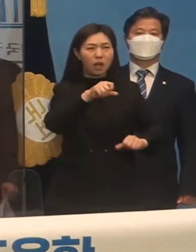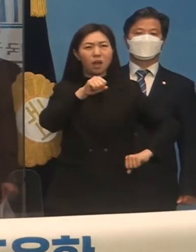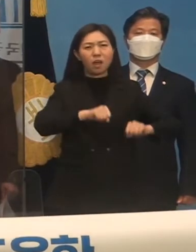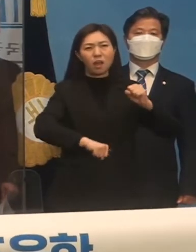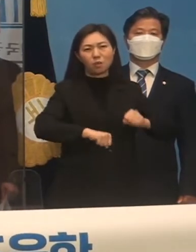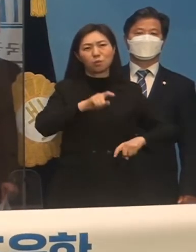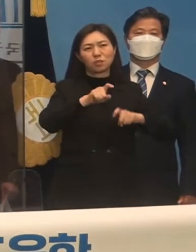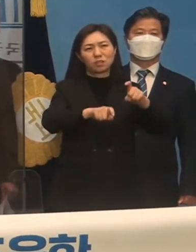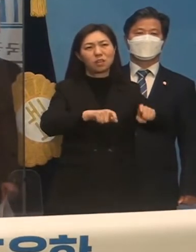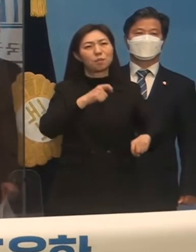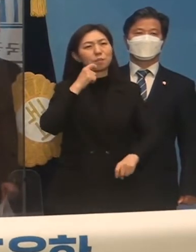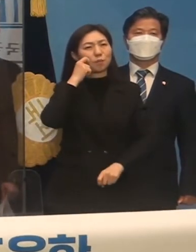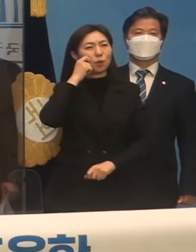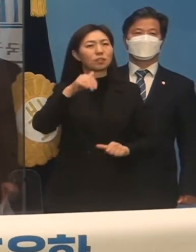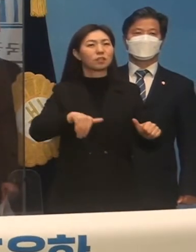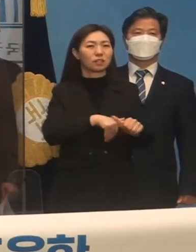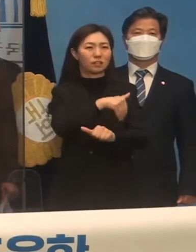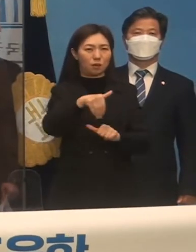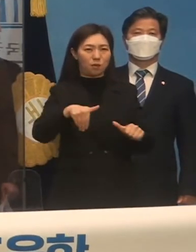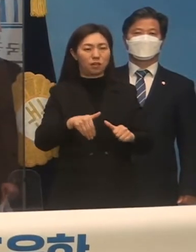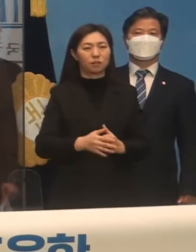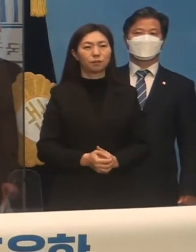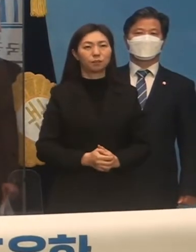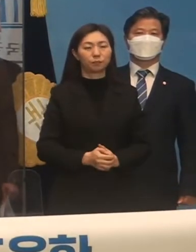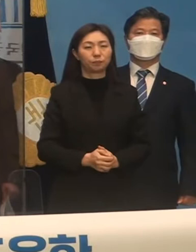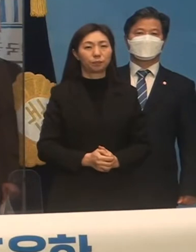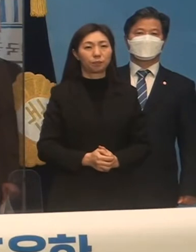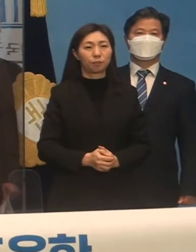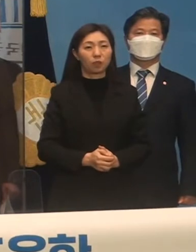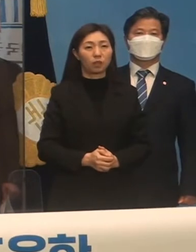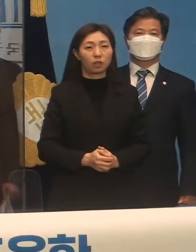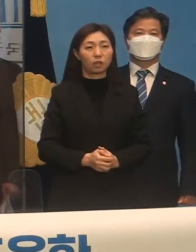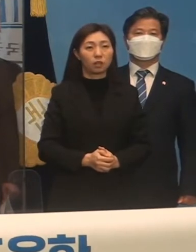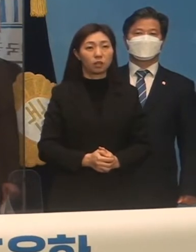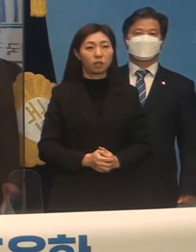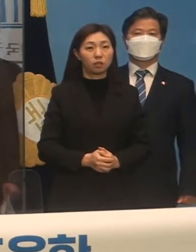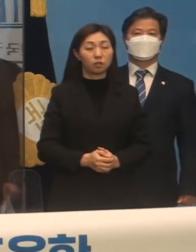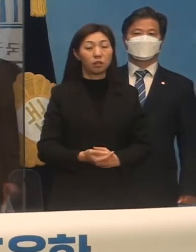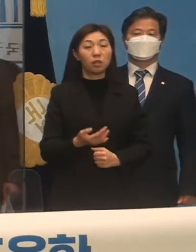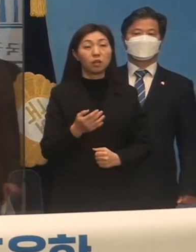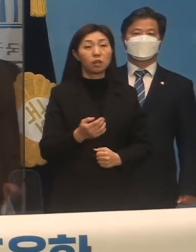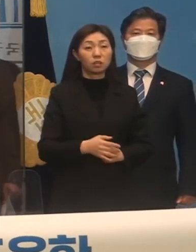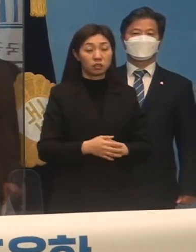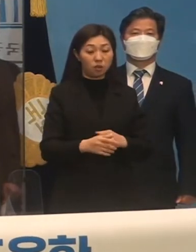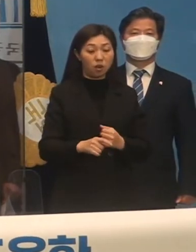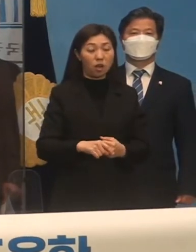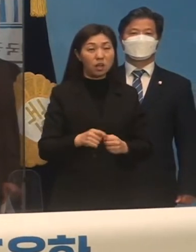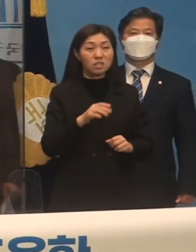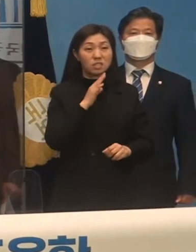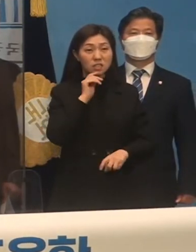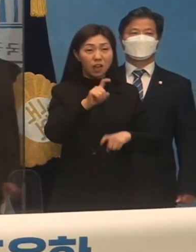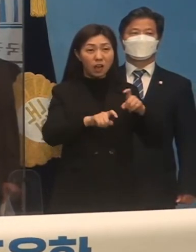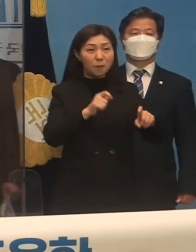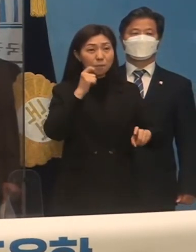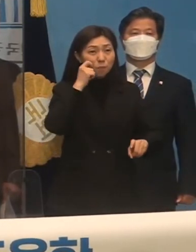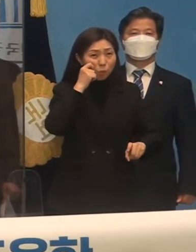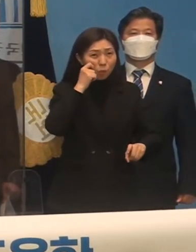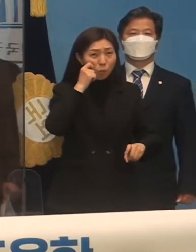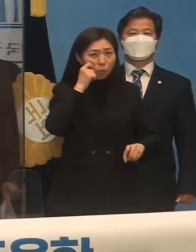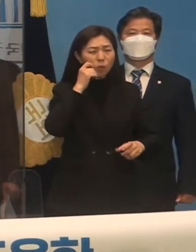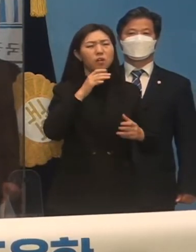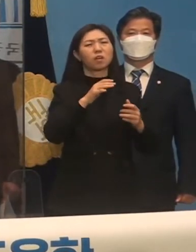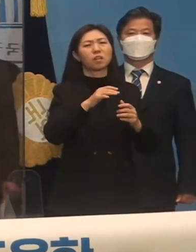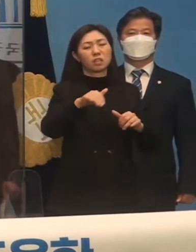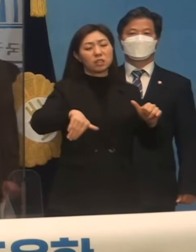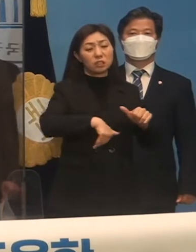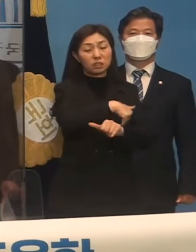있는 것이 현실입니다. 그 사이에 미얀마 국민들의 경제적,